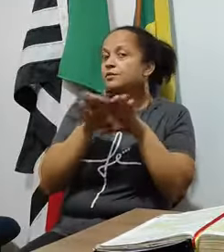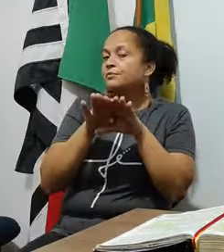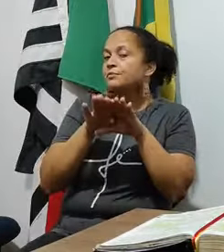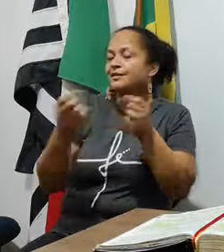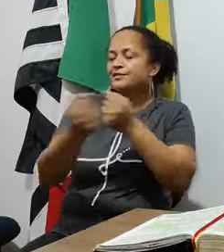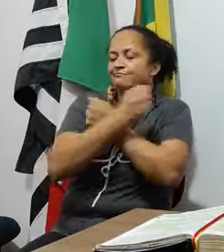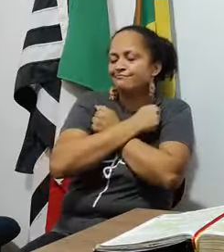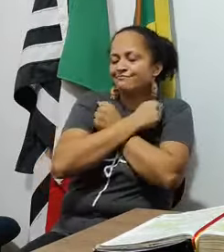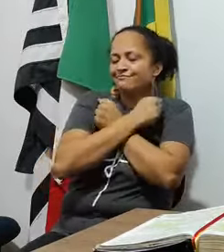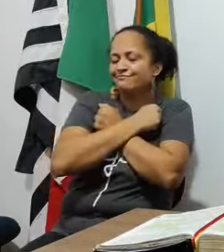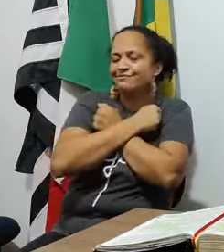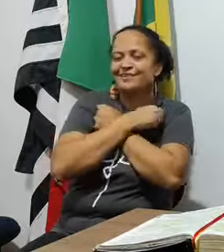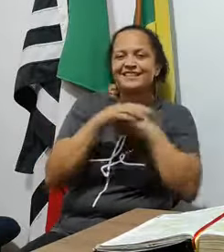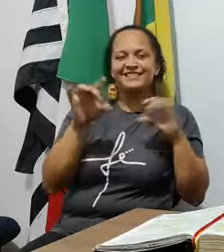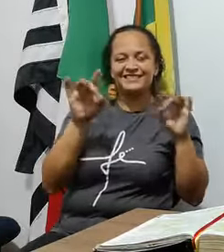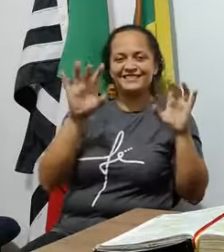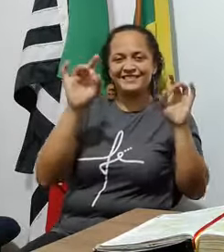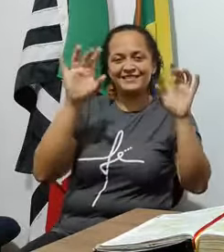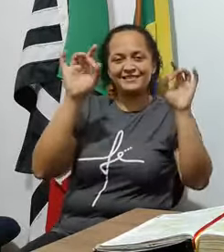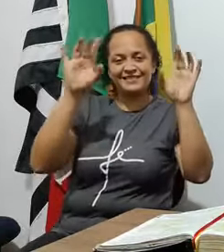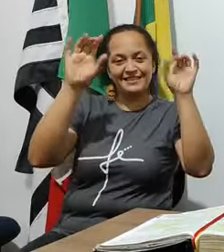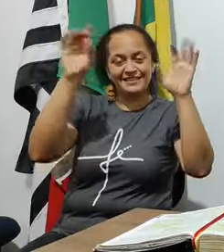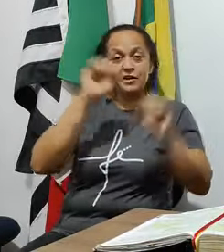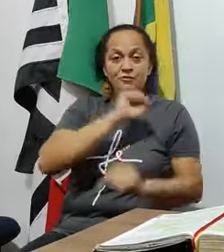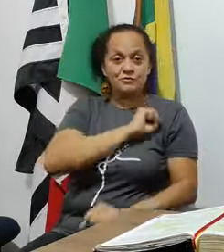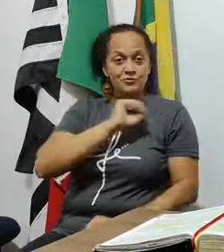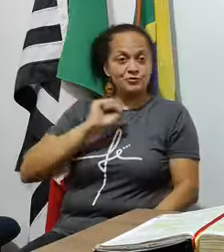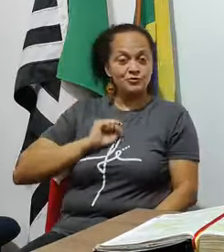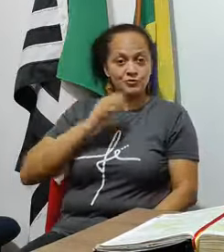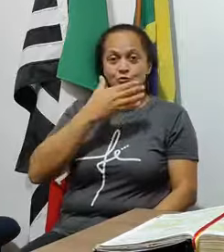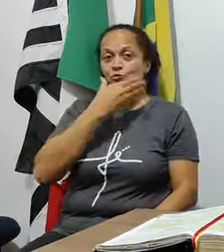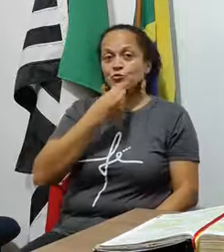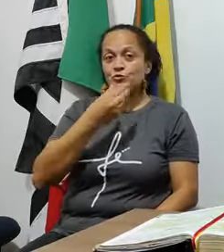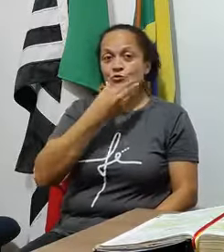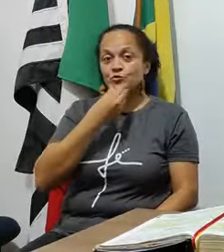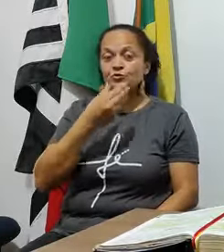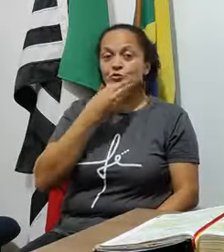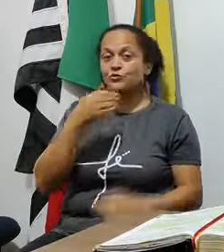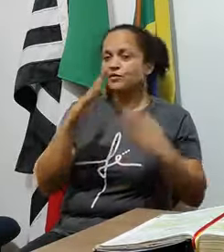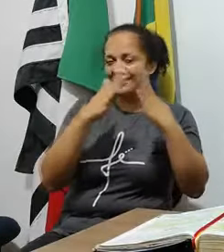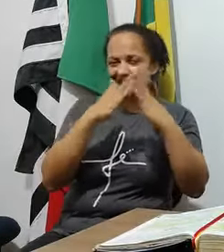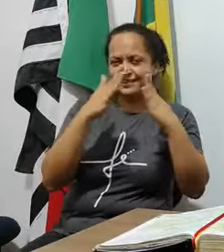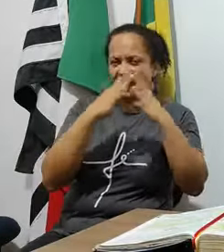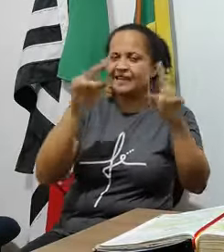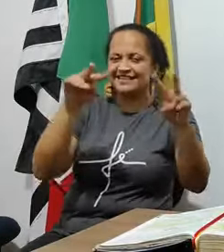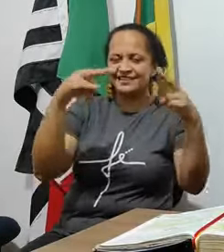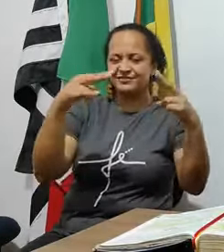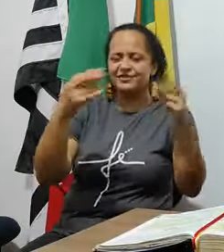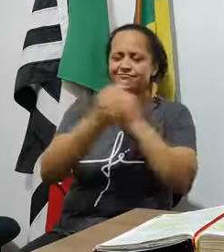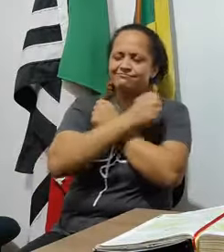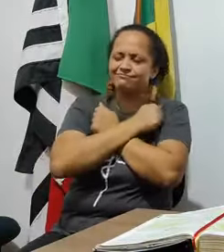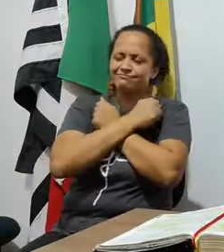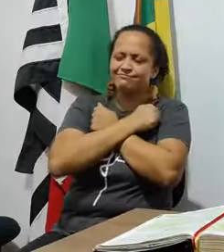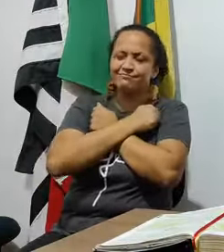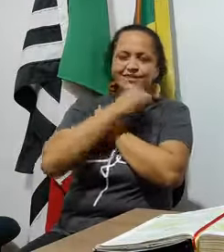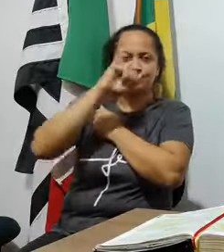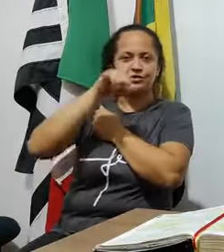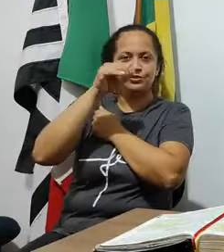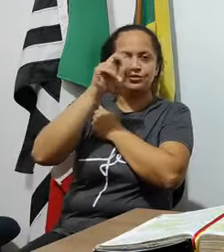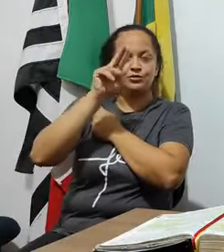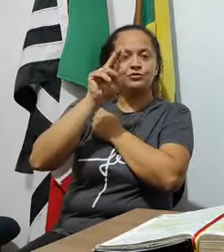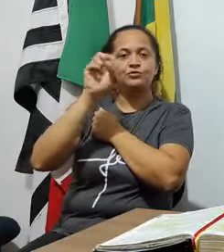especial aqui para o meu sogrão, o seu Justino, que está aí em casa aí assistindo. Um abraço, seu Justino. E o